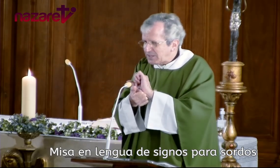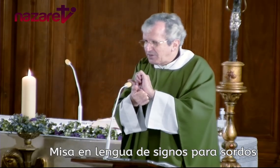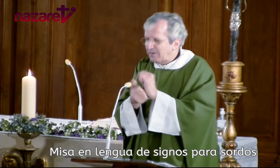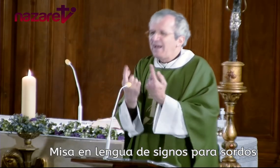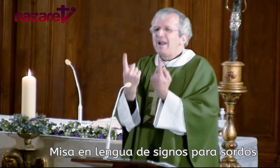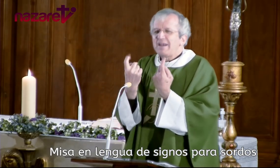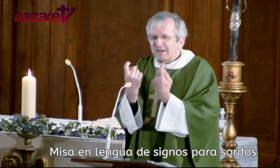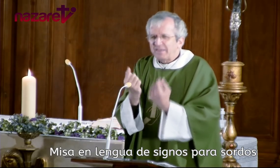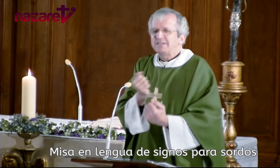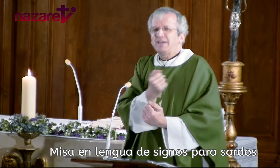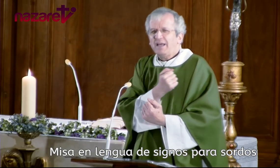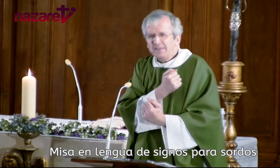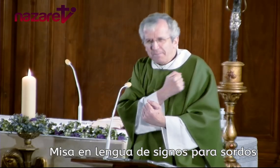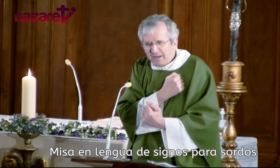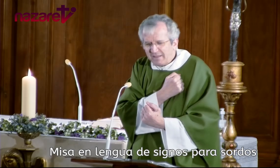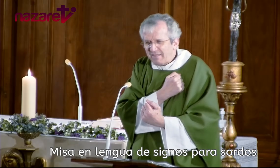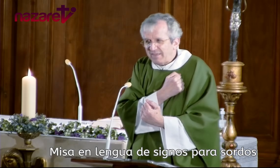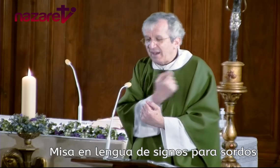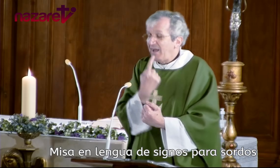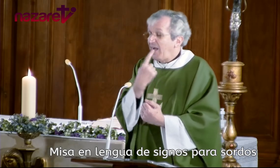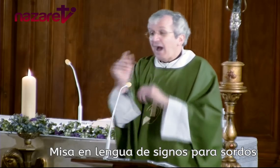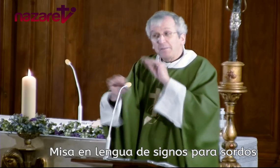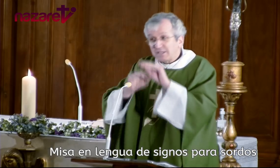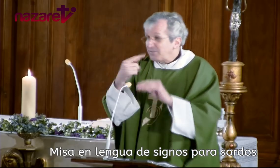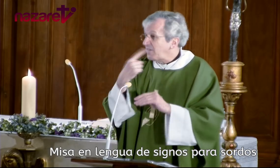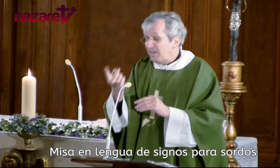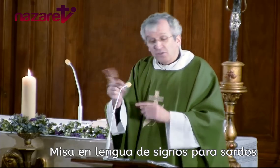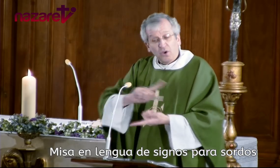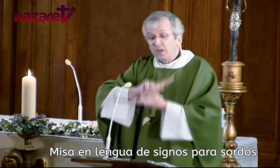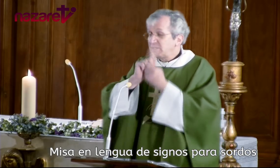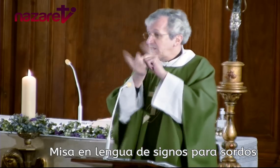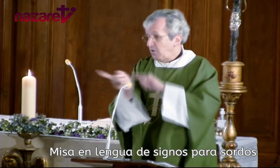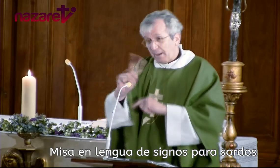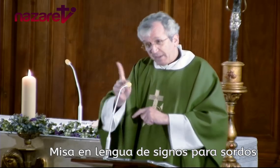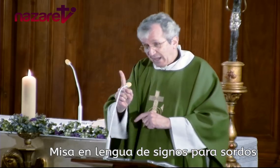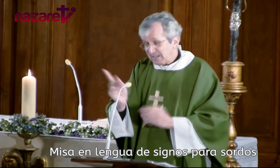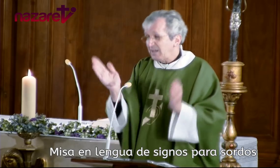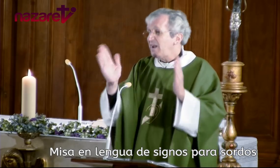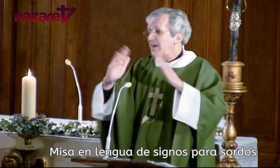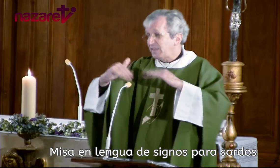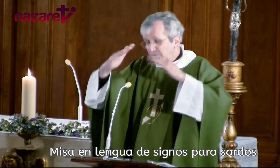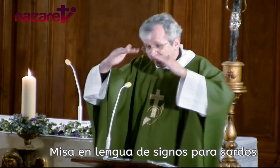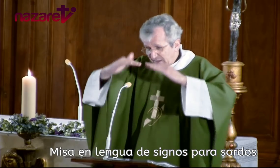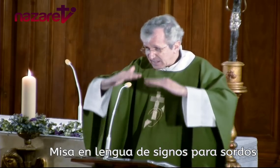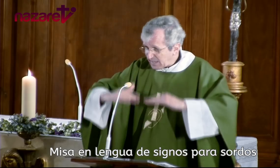conversión, la necesidad de penitencia, avisando y diciendo: si no cambiáis, la ciudad se